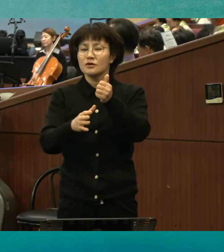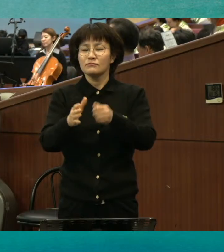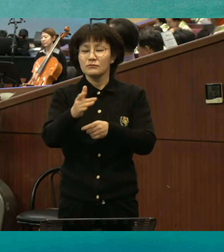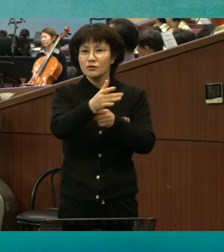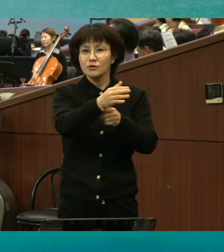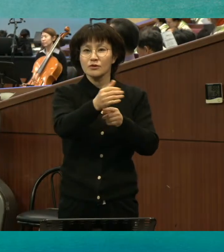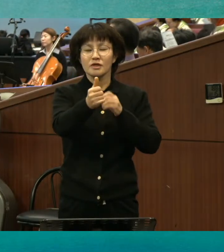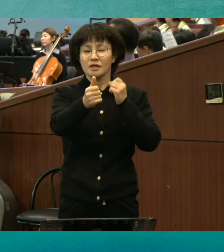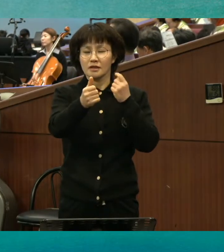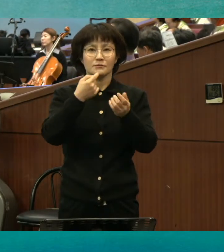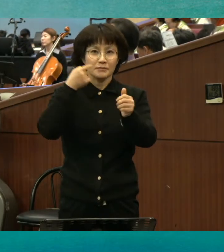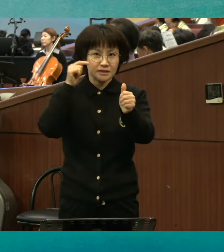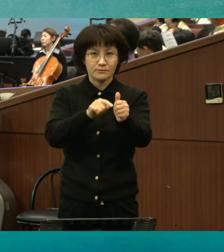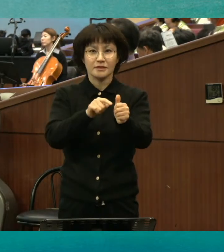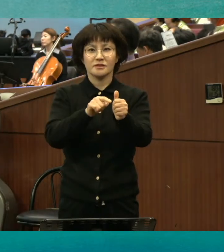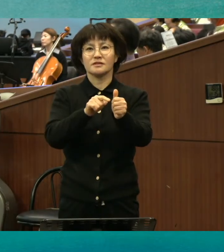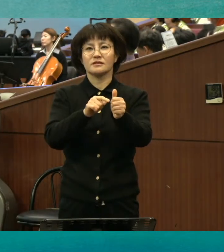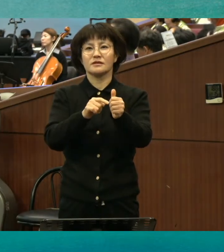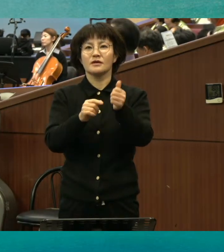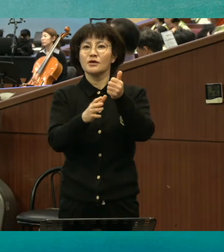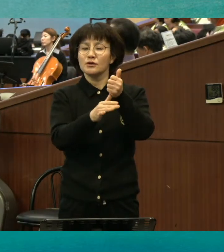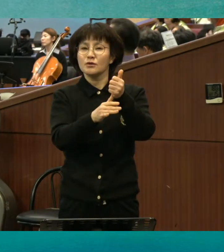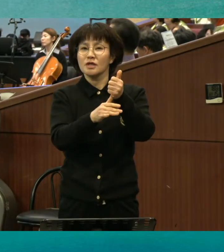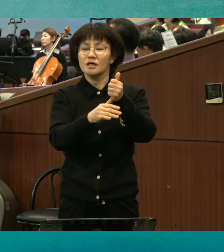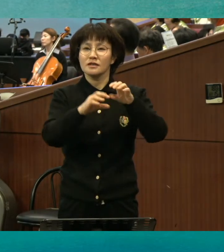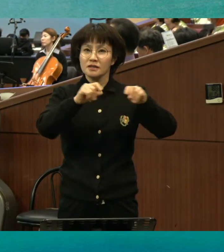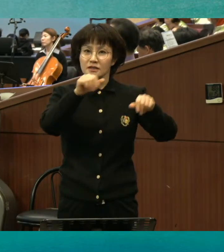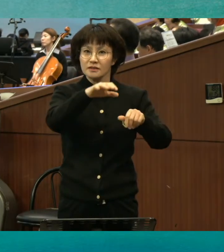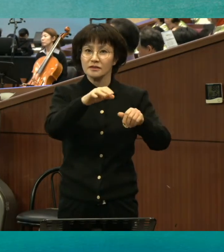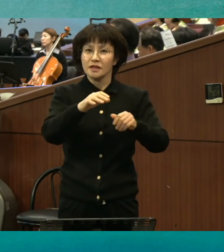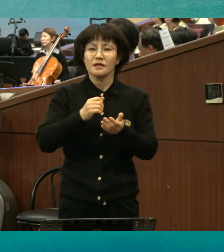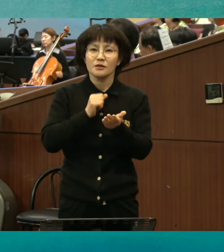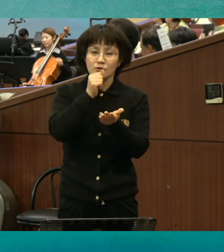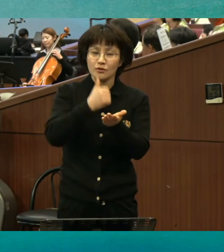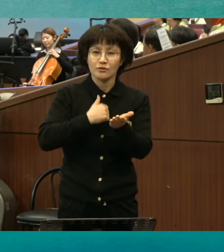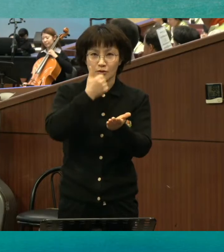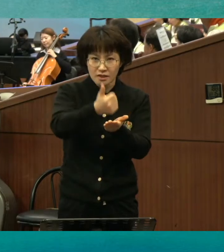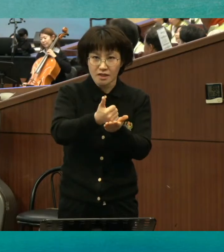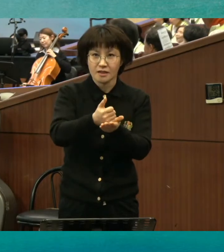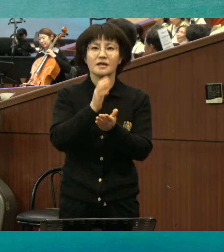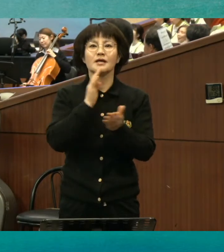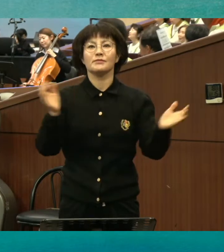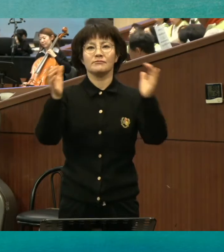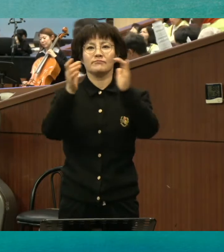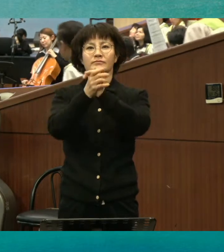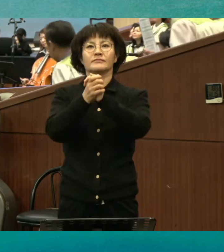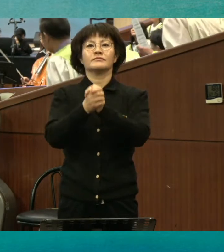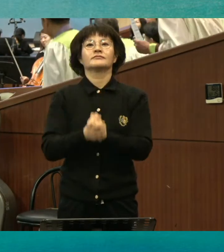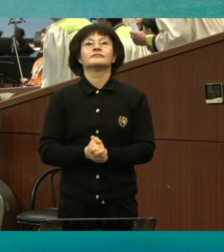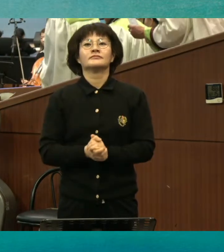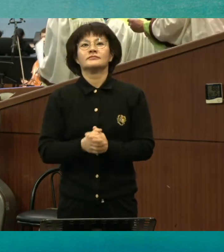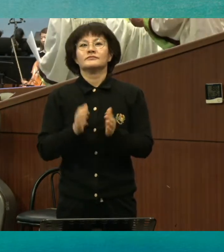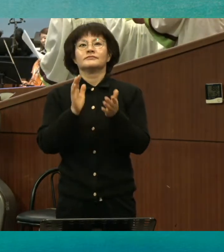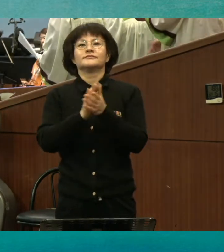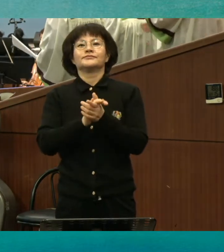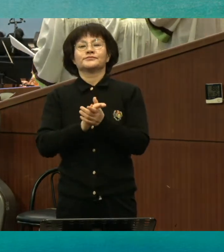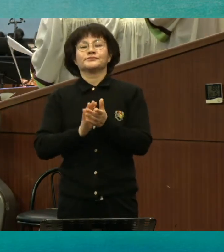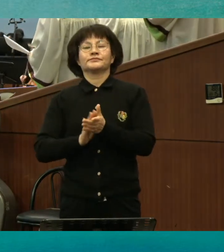물고기에게 말씀하시매 요나를 육지에 토하니라. 아멘. 아멘. 아멘.